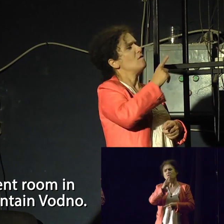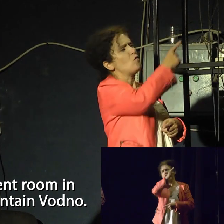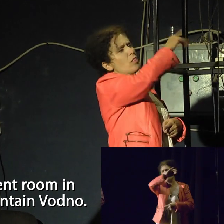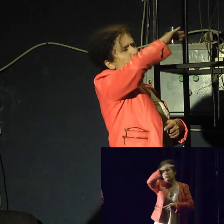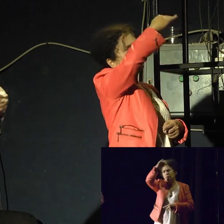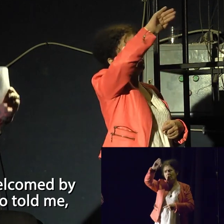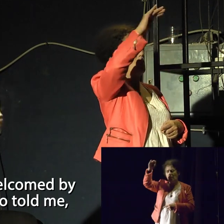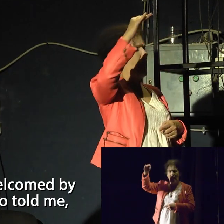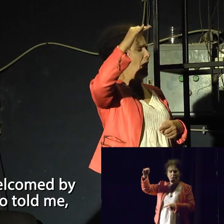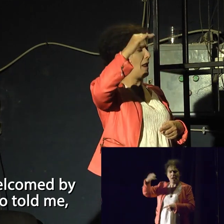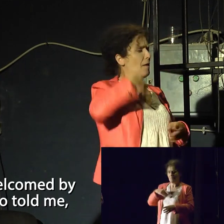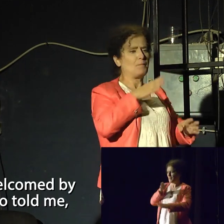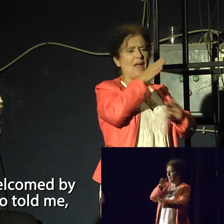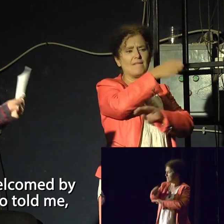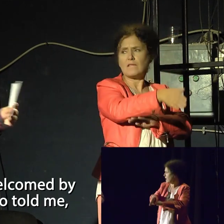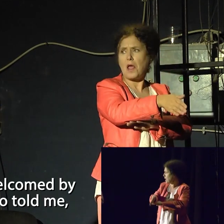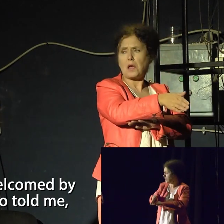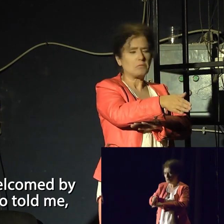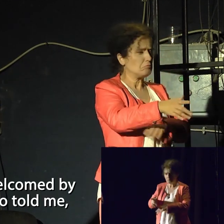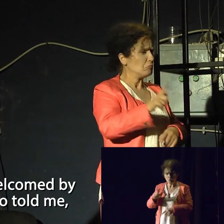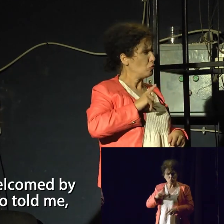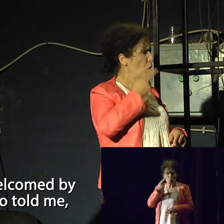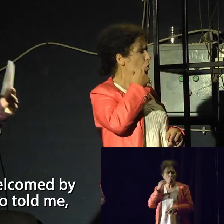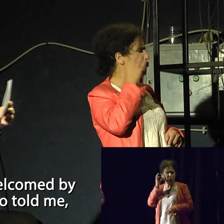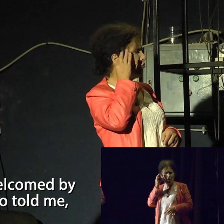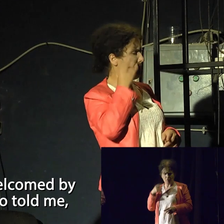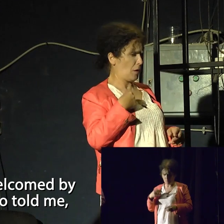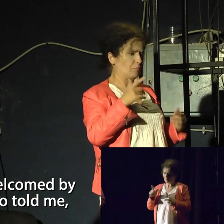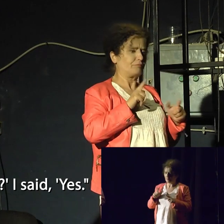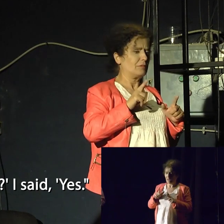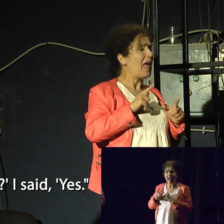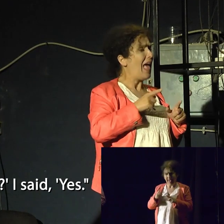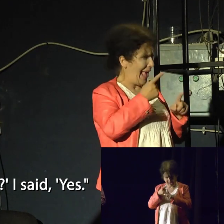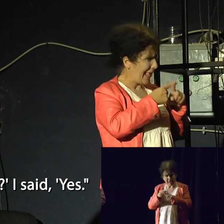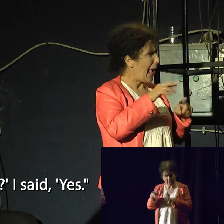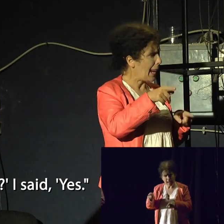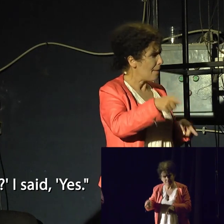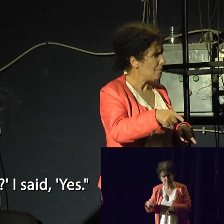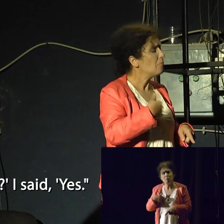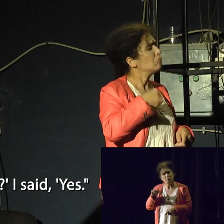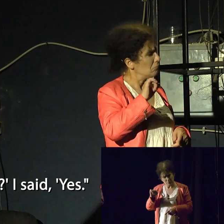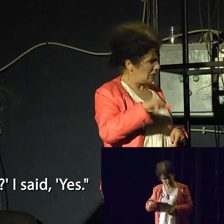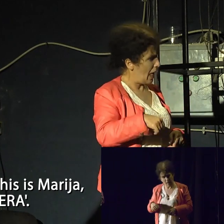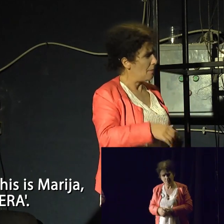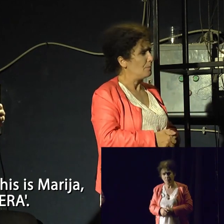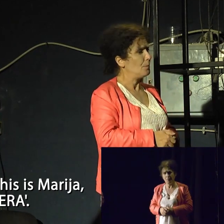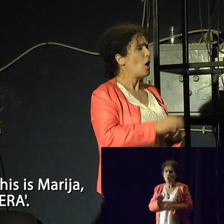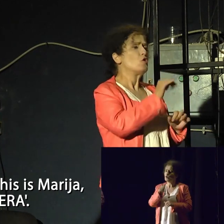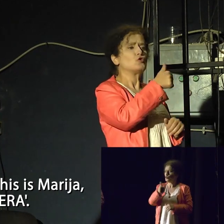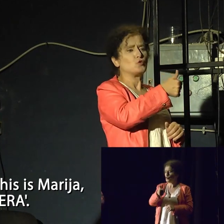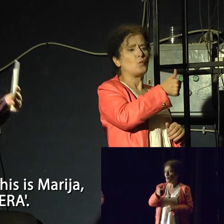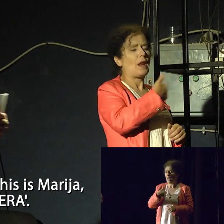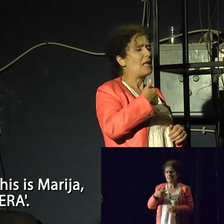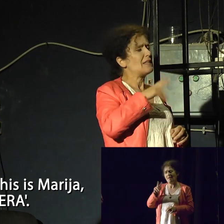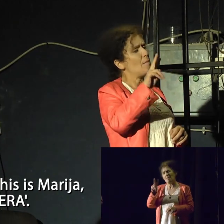планината. Влегов, ме пречека еден дечко и една девојка, ми рекоа: "За во Хера ли сте?" Ми реков: "Да." "Епа супер, јас